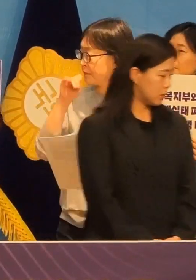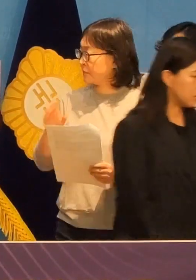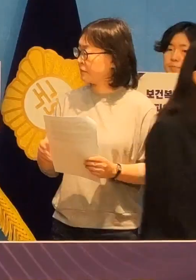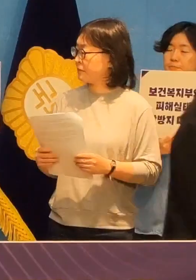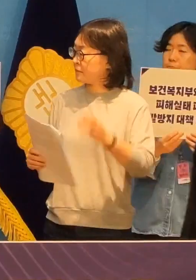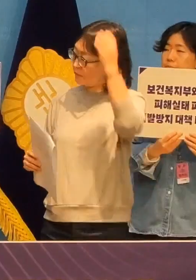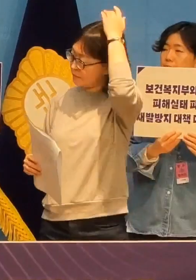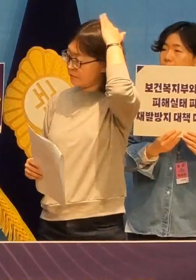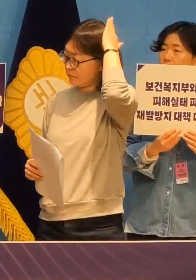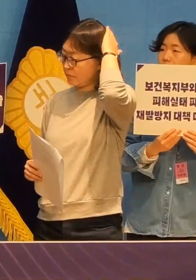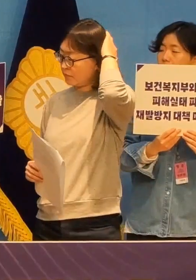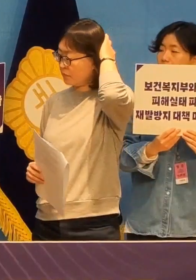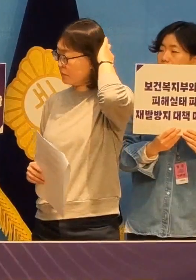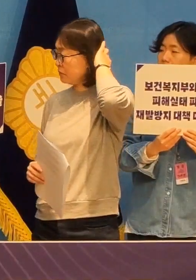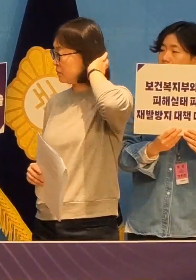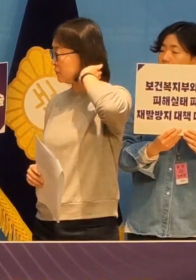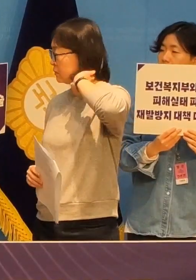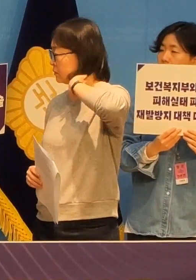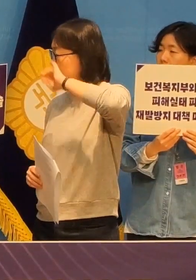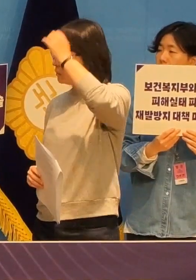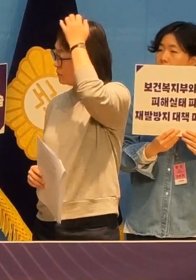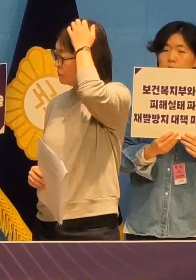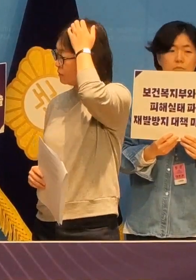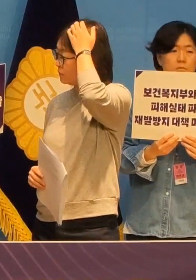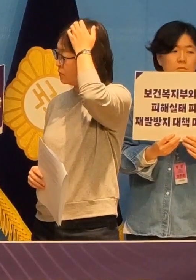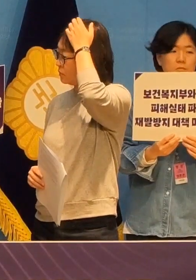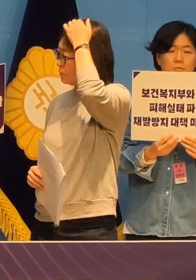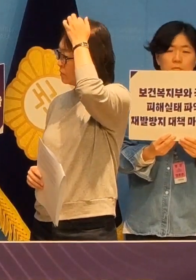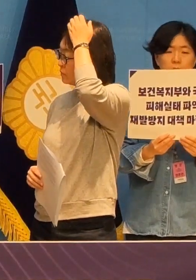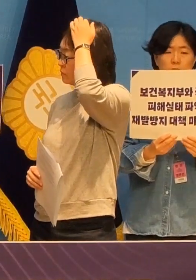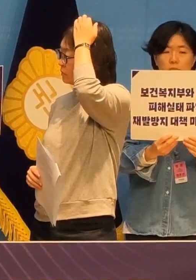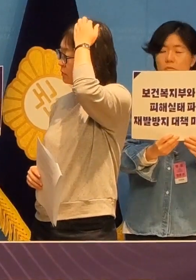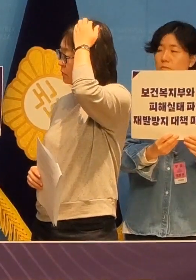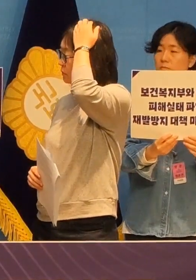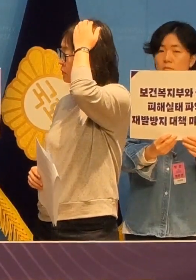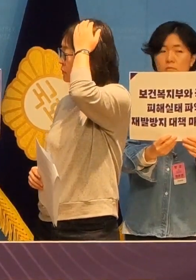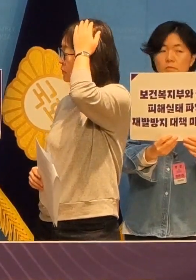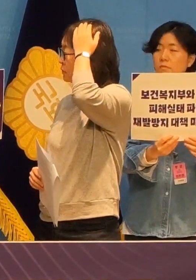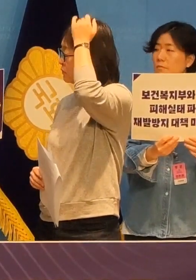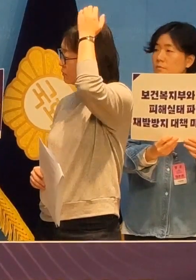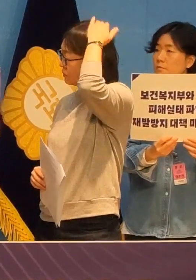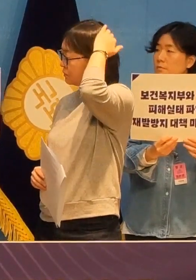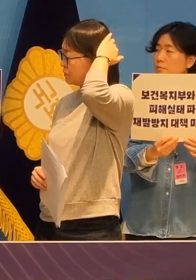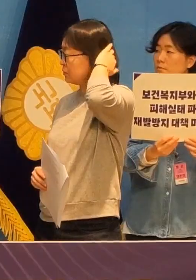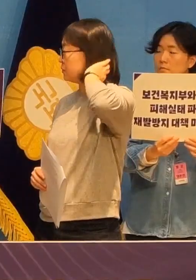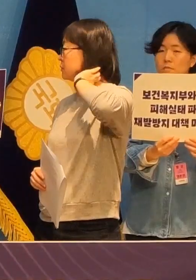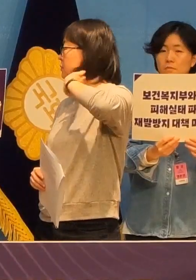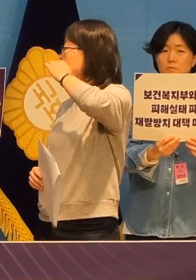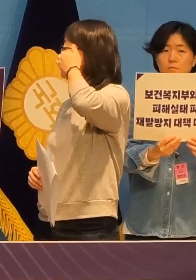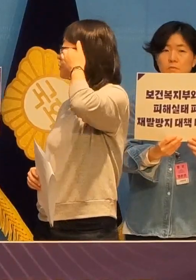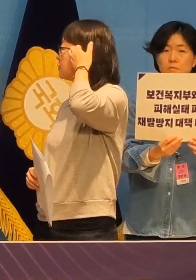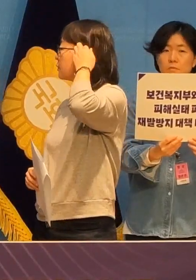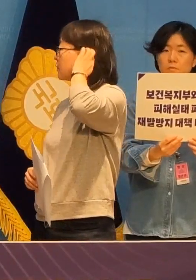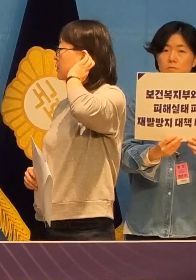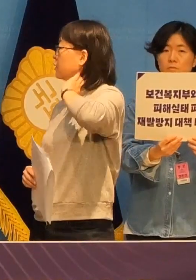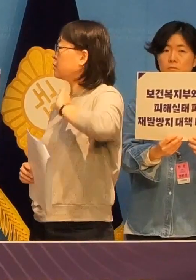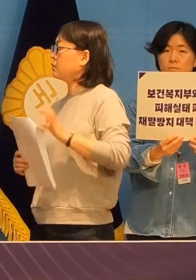요 사이에 쓰면 될 것 같아요, 사진. 안 가려요, 로고. 저기 보이거든요. 사진도.